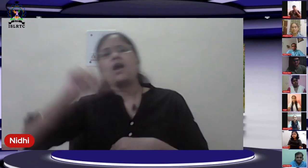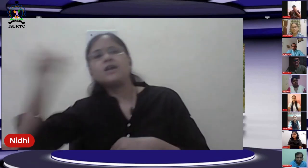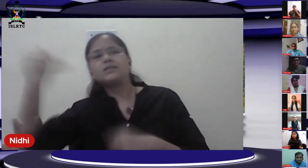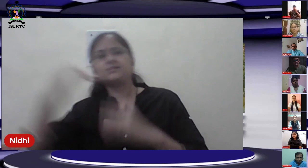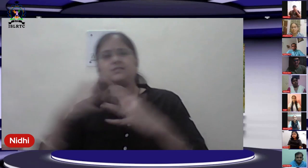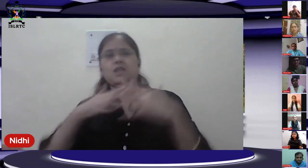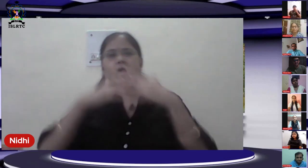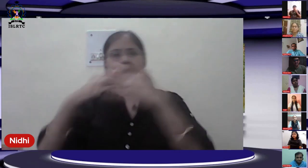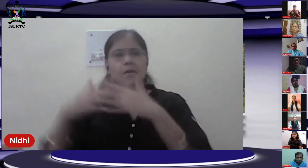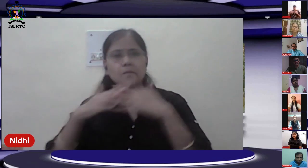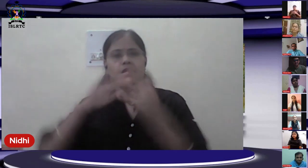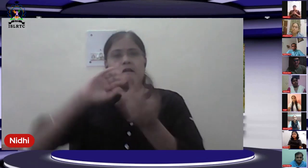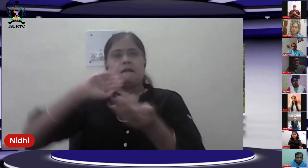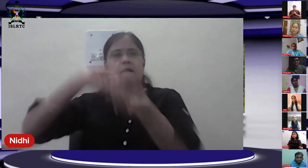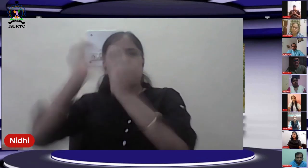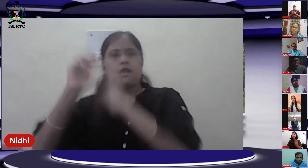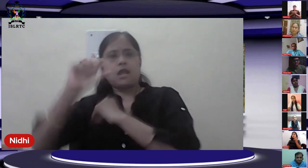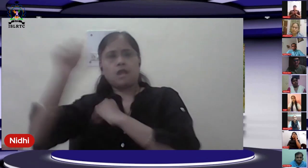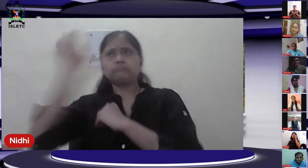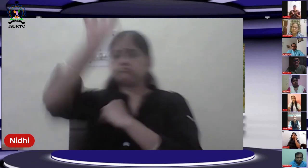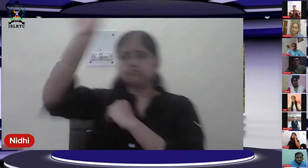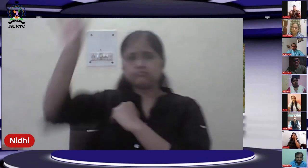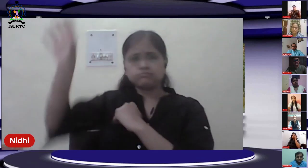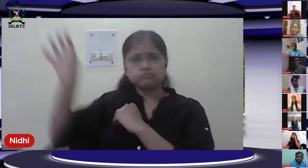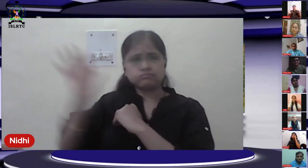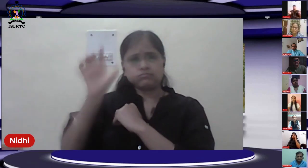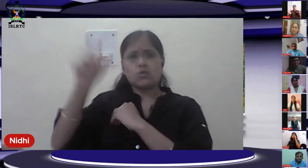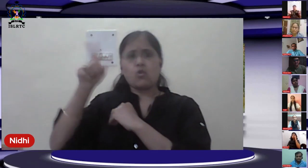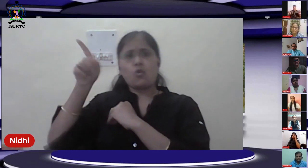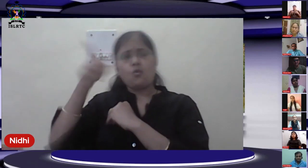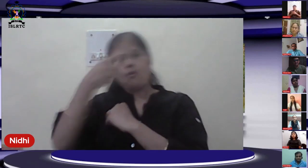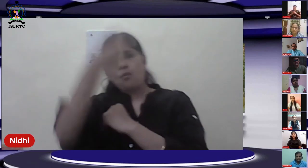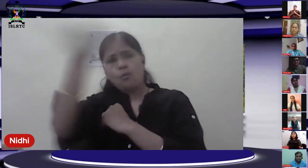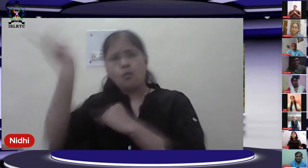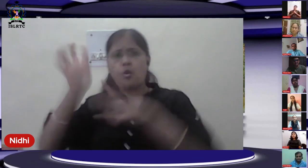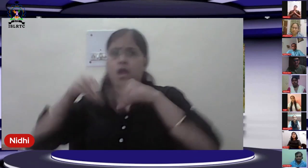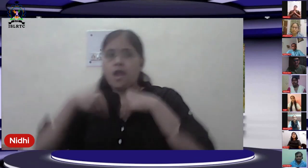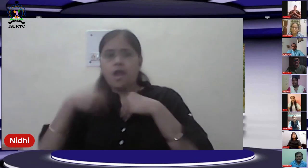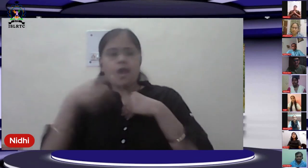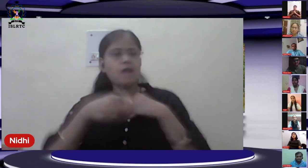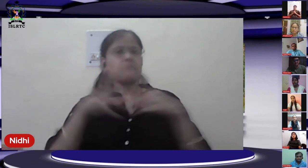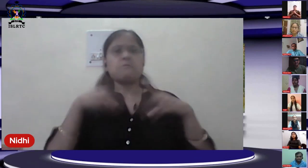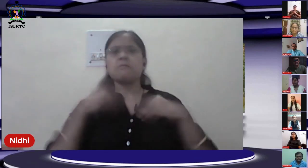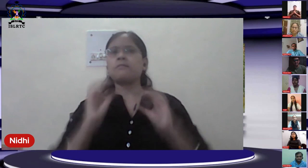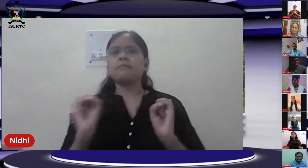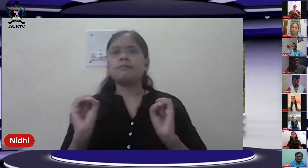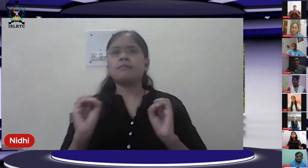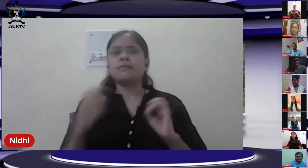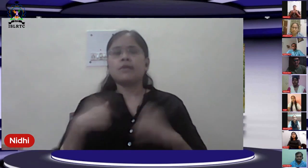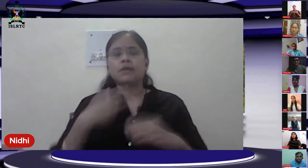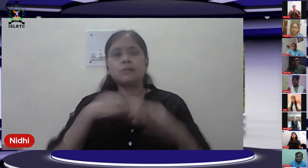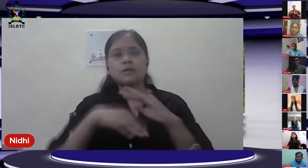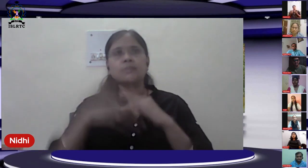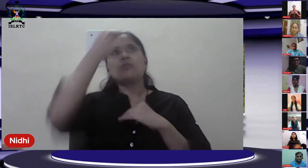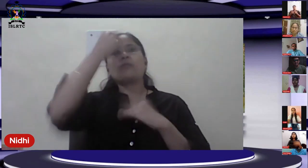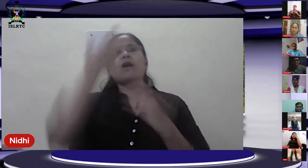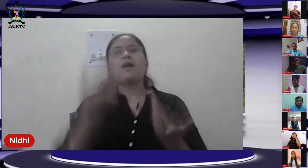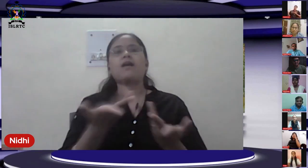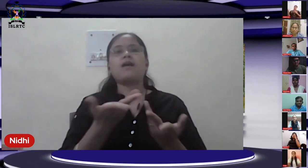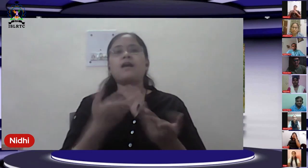हमारी संस्कृति को अपना रहे और हम में से कुछ लोग वो नहीं कर पा रहे, तो ये फिर हमारे लिए बड़ी दिक्कत वाली बात है कि हम नहीं कर पा रहे, दूसरे हमको फॉलो